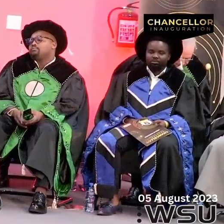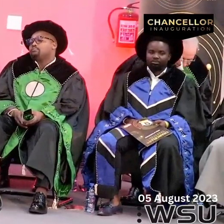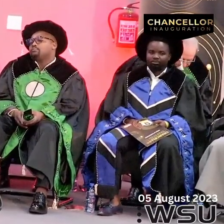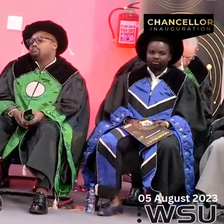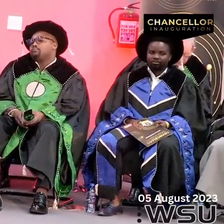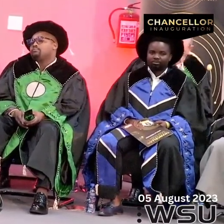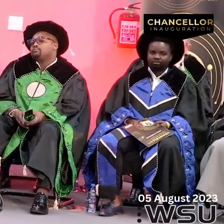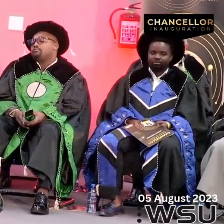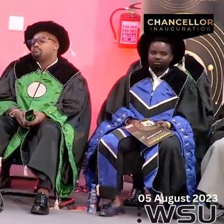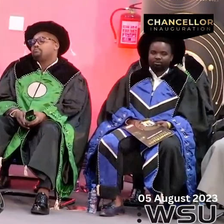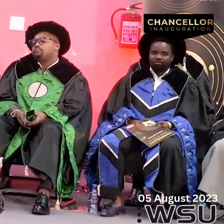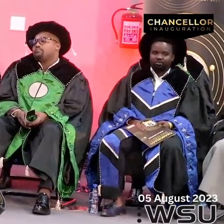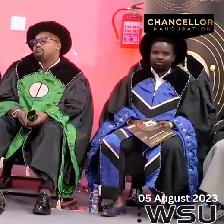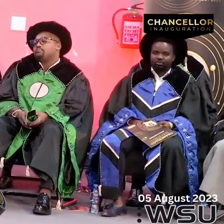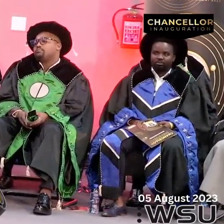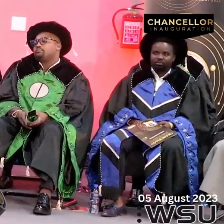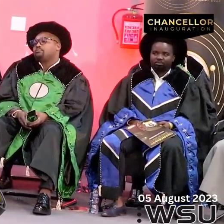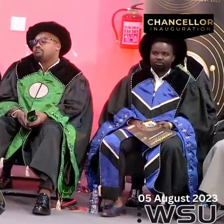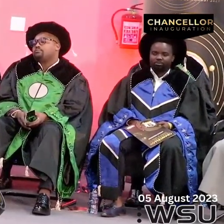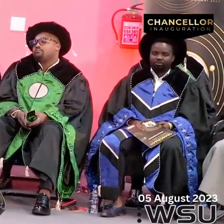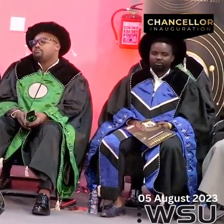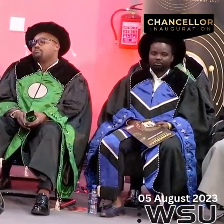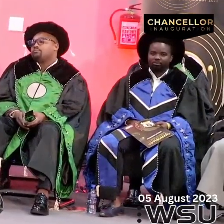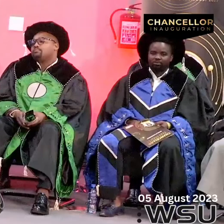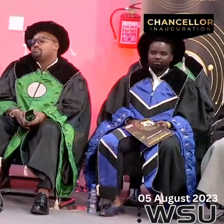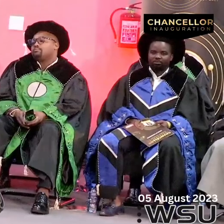kude. Sinento zofuzile